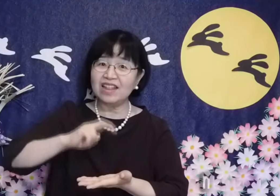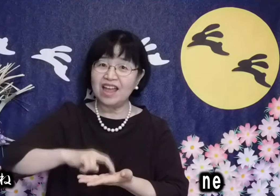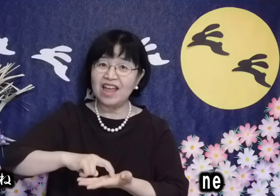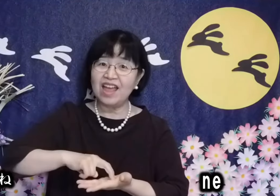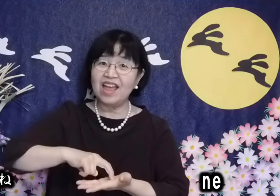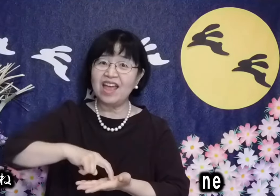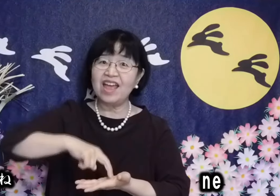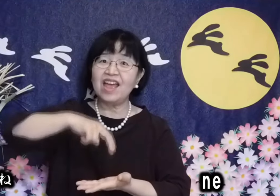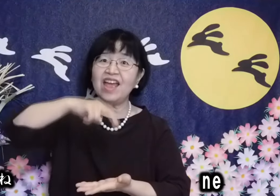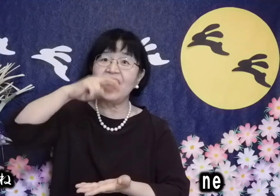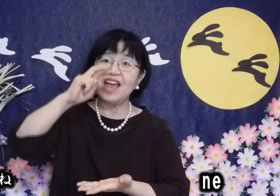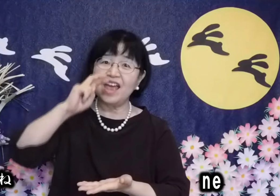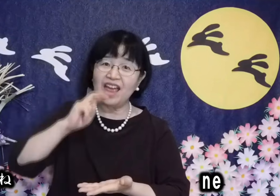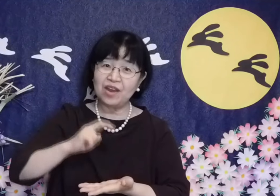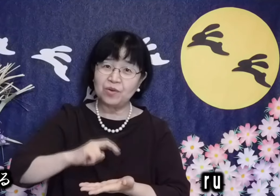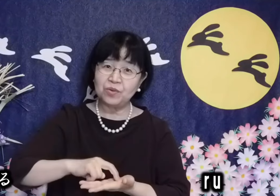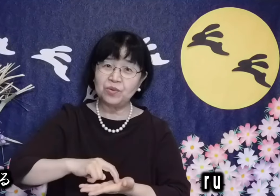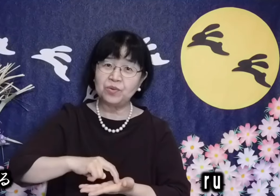ねる。